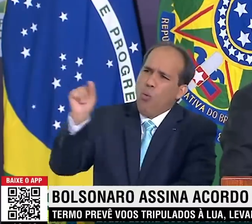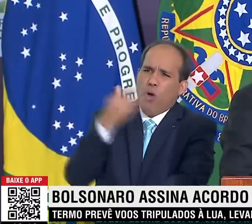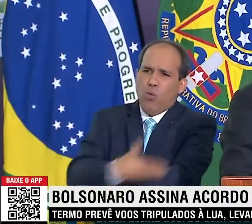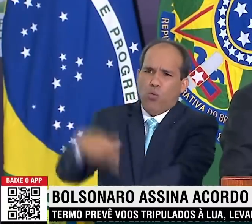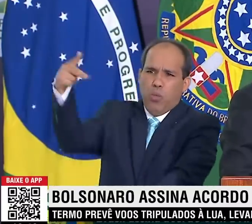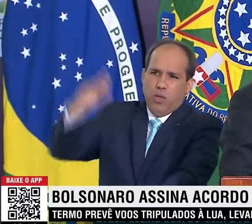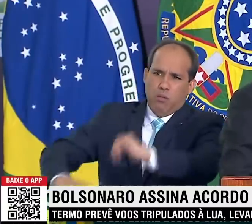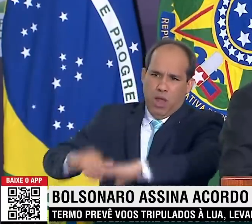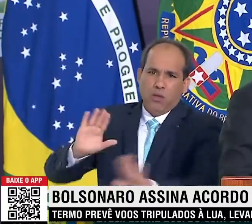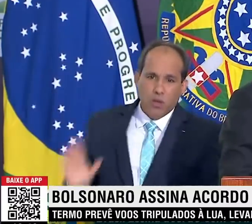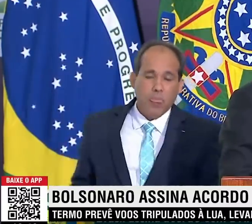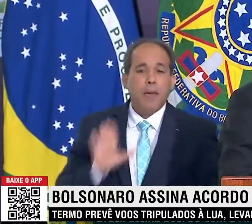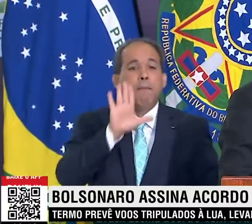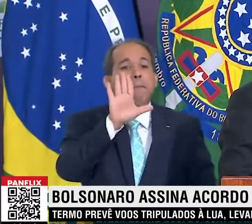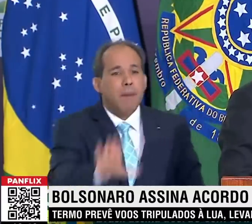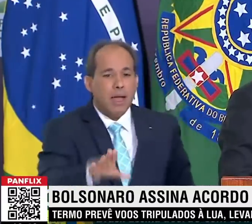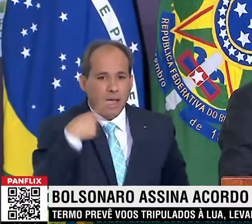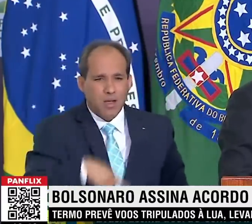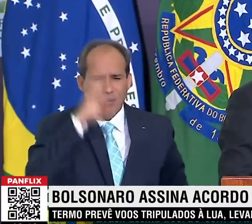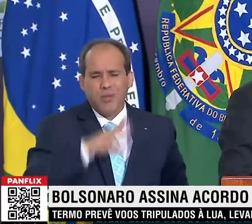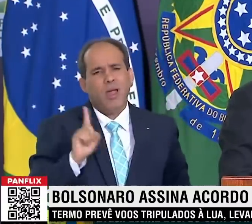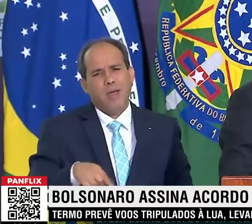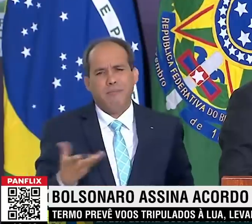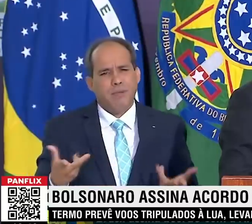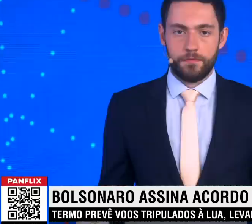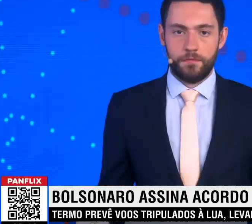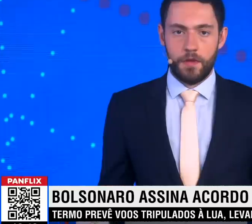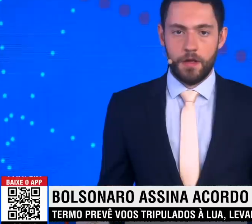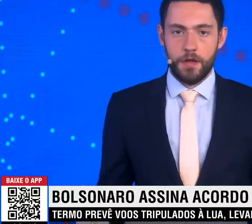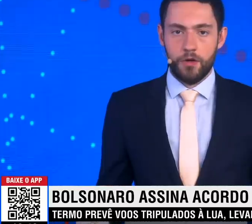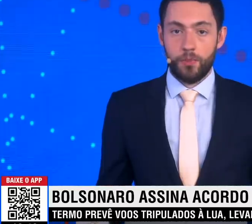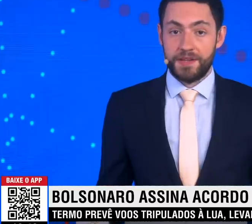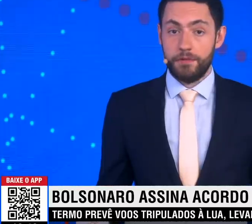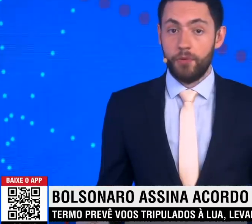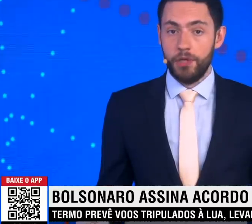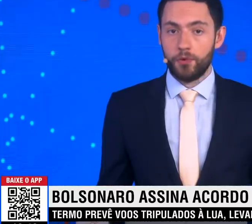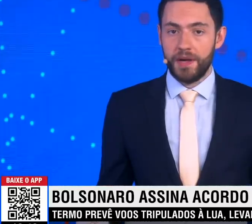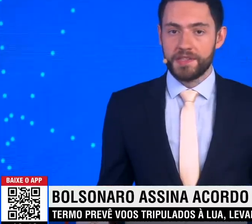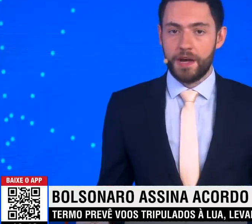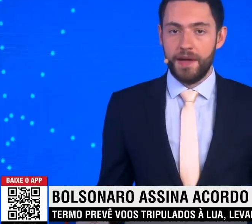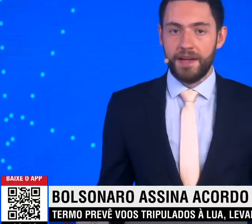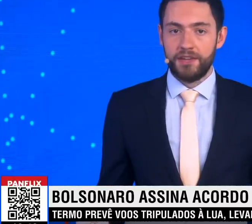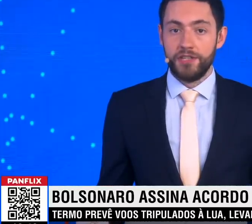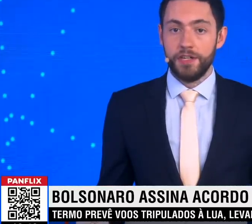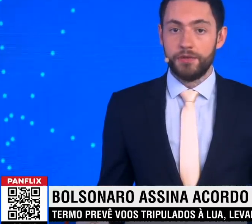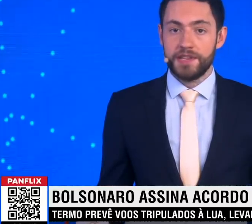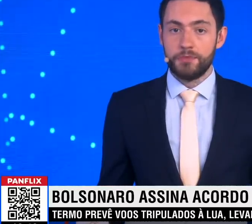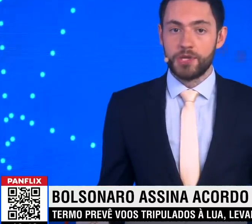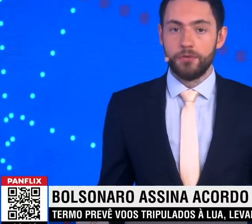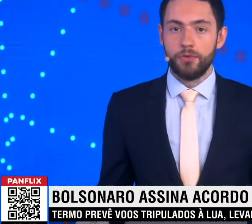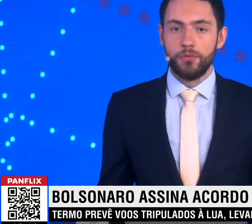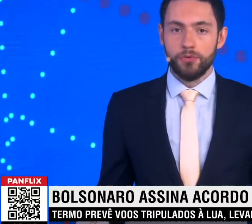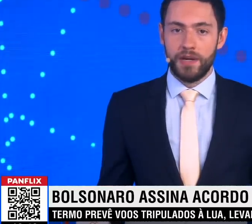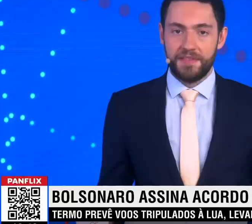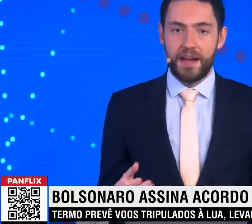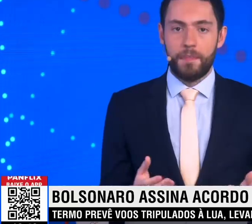nessas votações. Mas o Brasil está perfeitamente alinhado com o mundo. O Brasil é o único país da América Latina e o